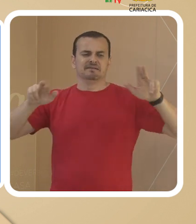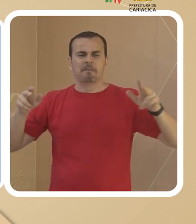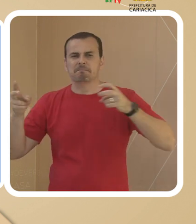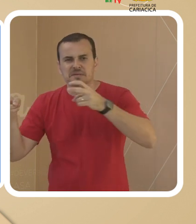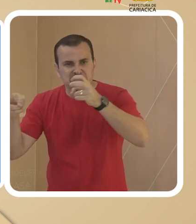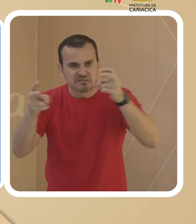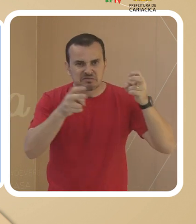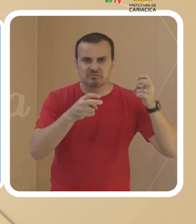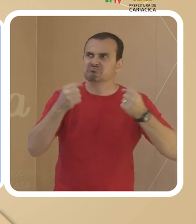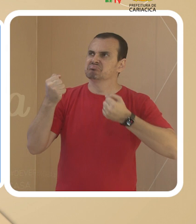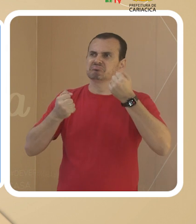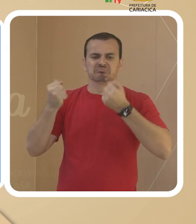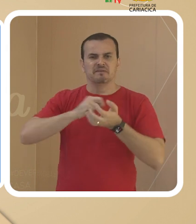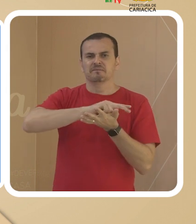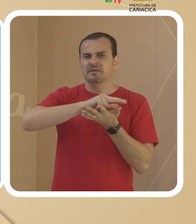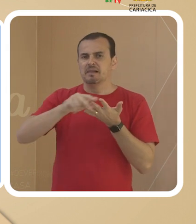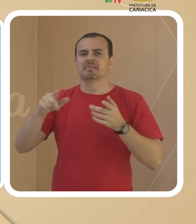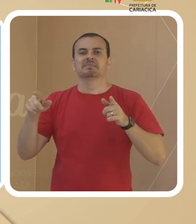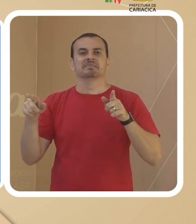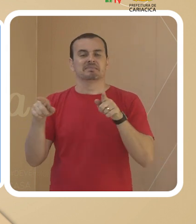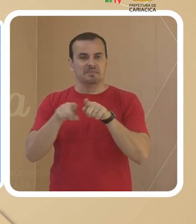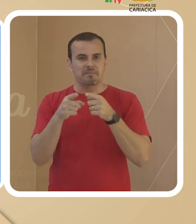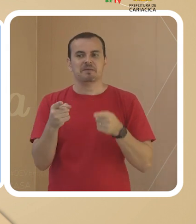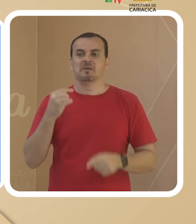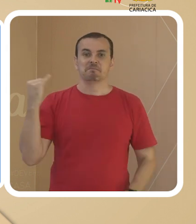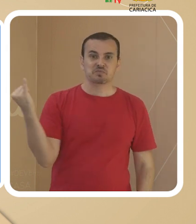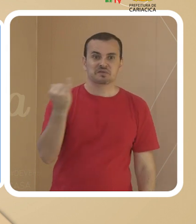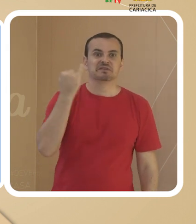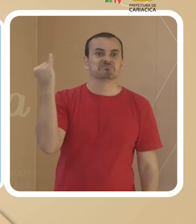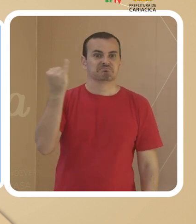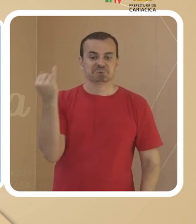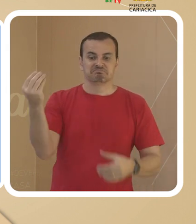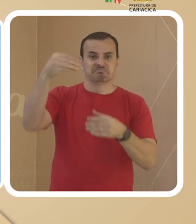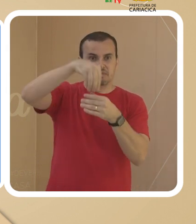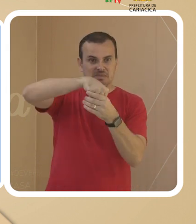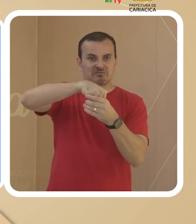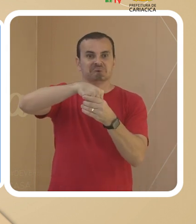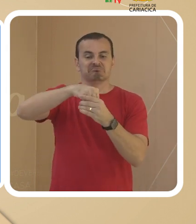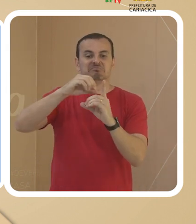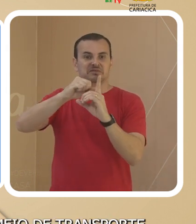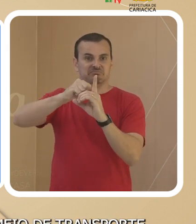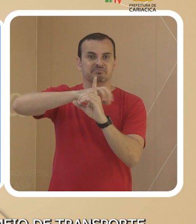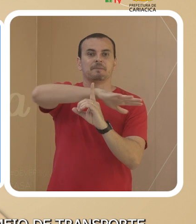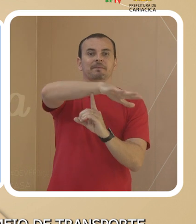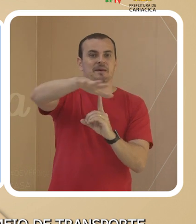tipos de meios de transporte, reconhecer a sua importância para a sociedade e motivar